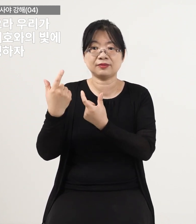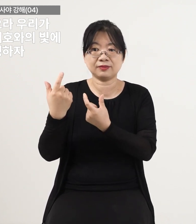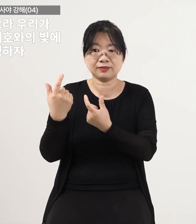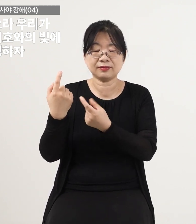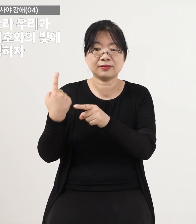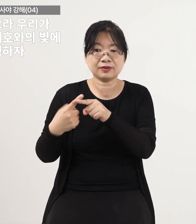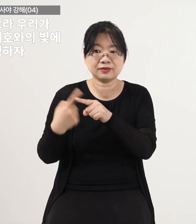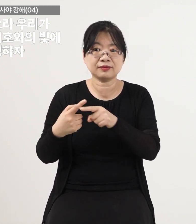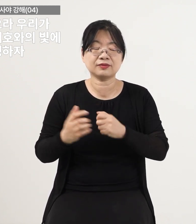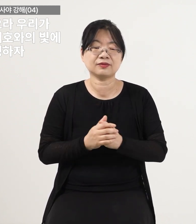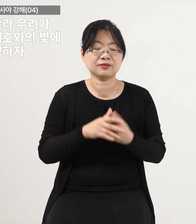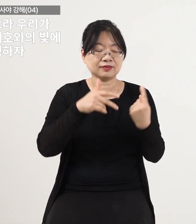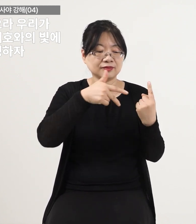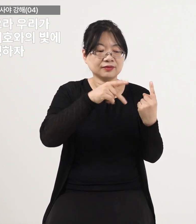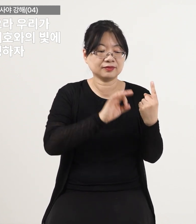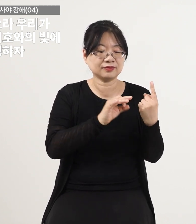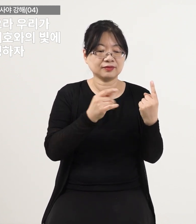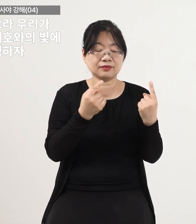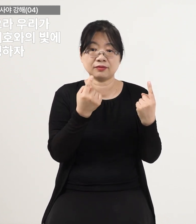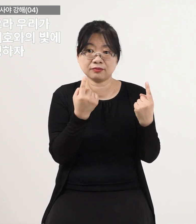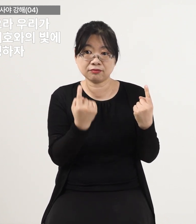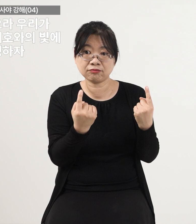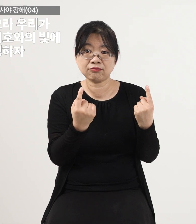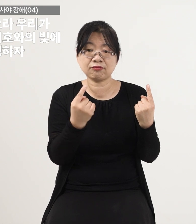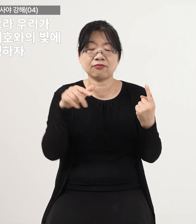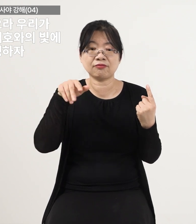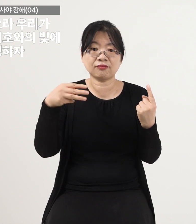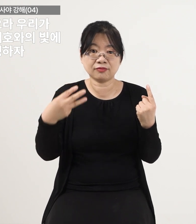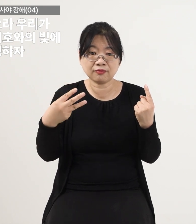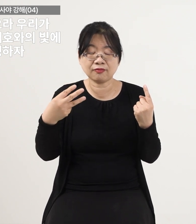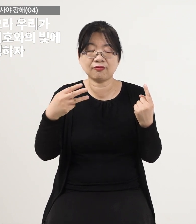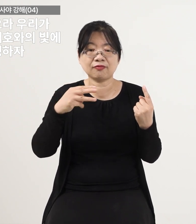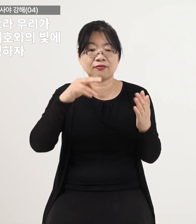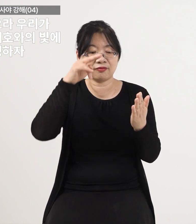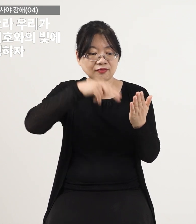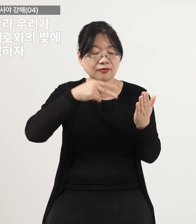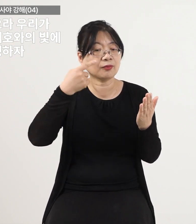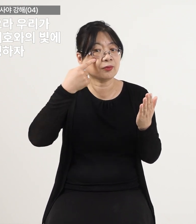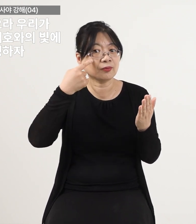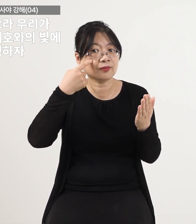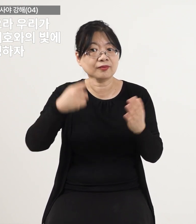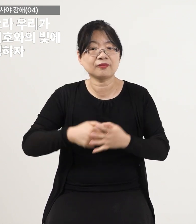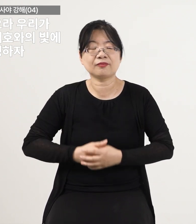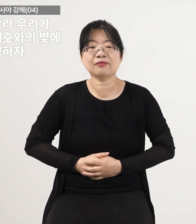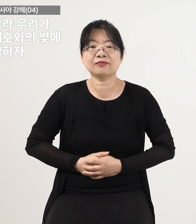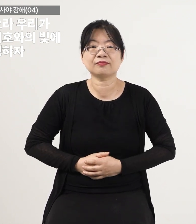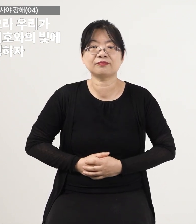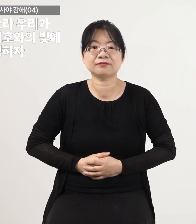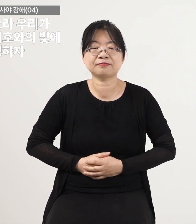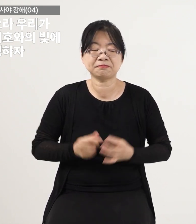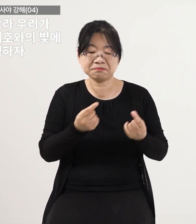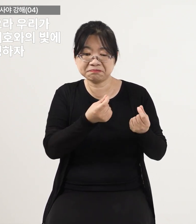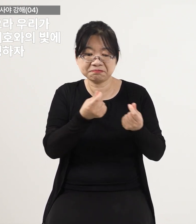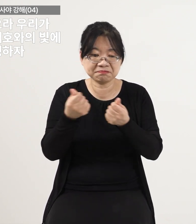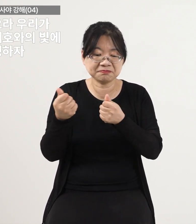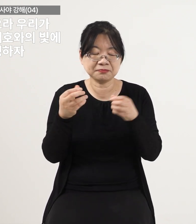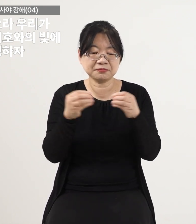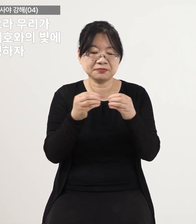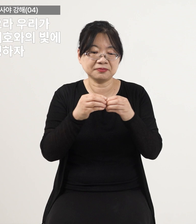우리 1장 한 장을 뒤로 넘겨서 1절을 보시면 유사한